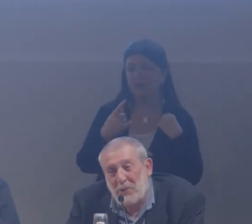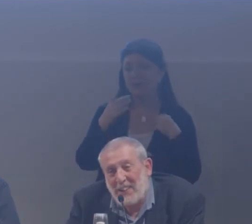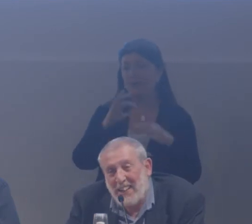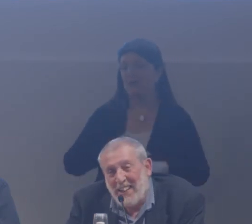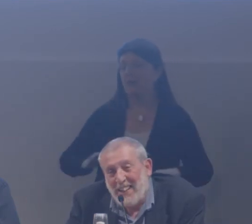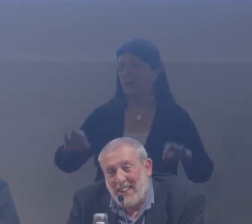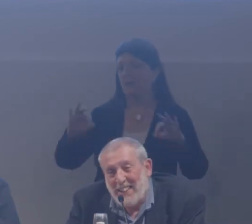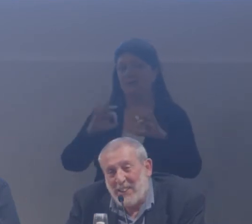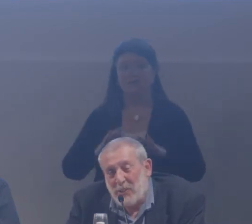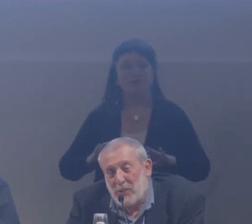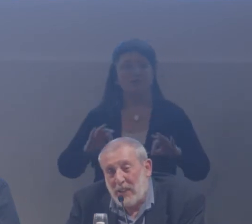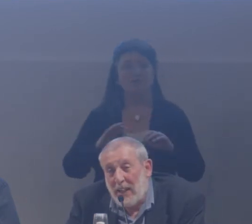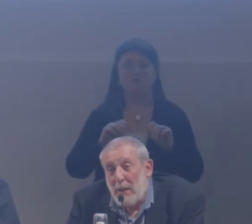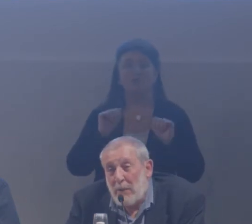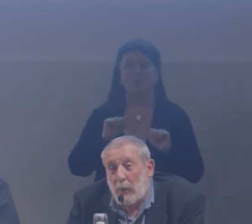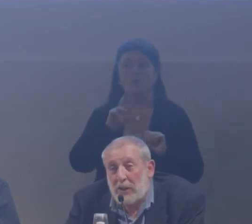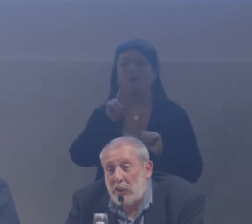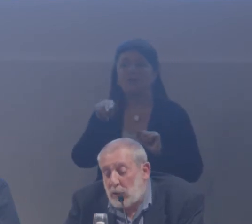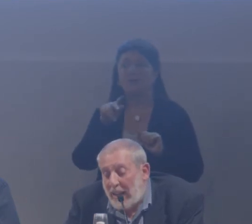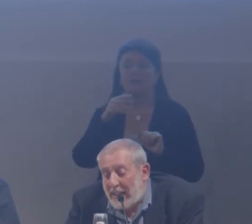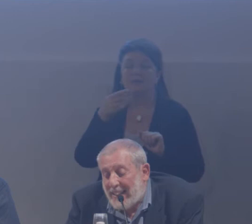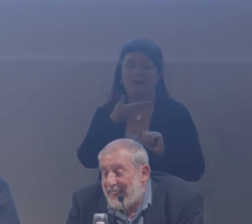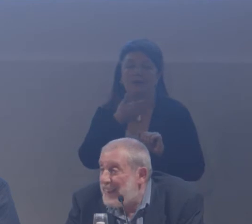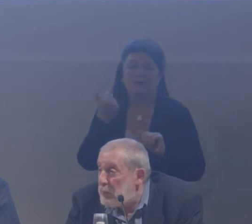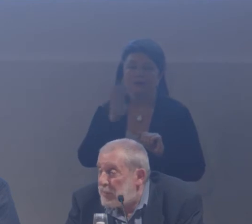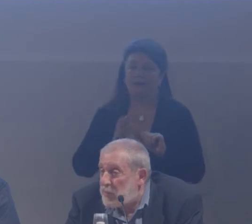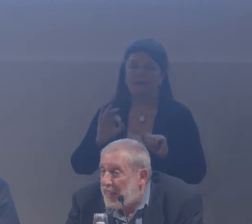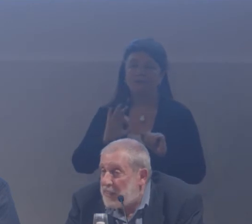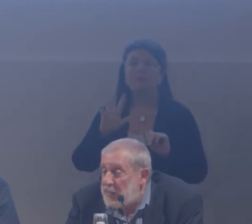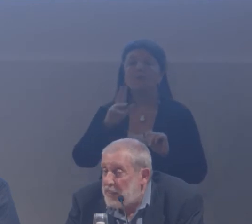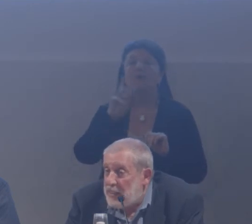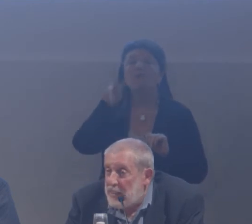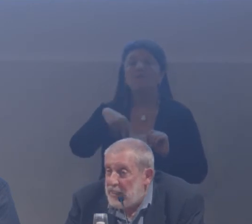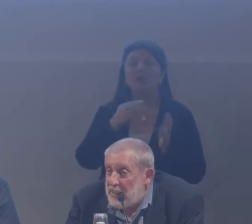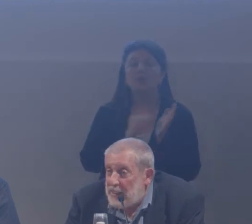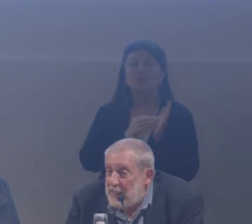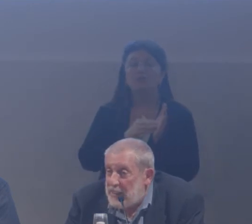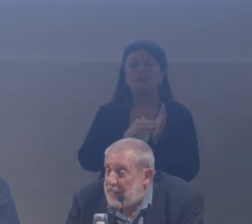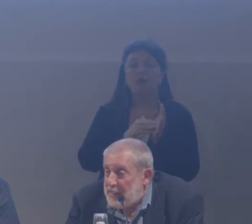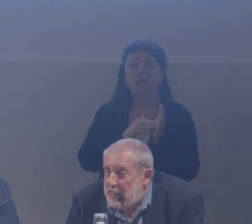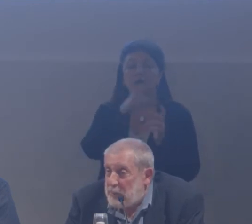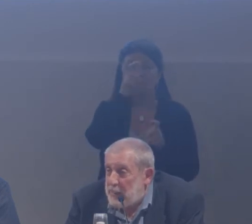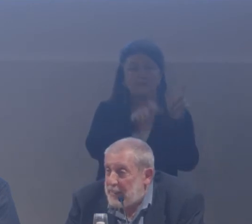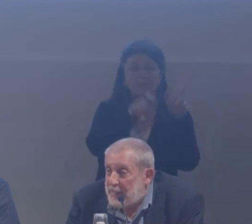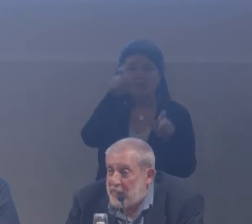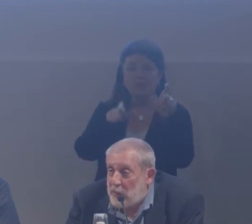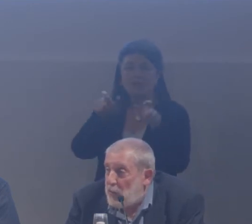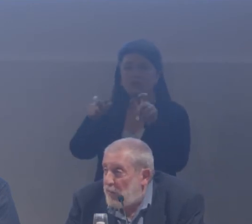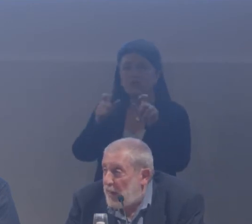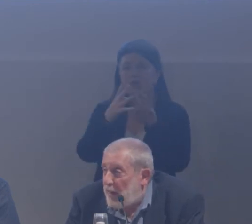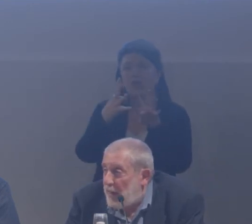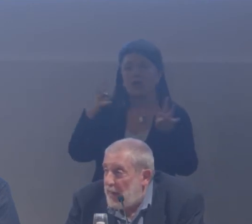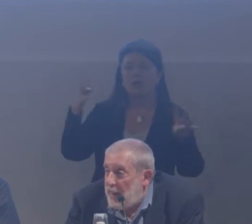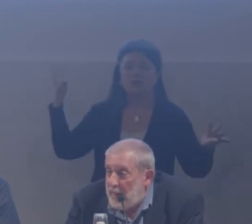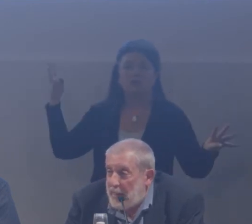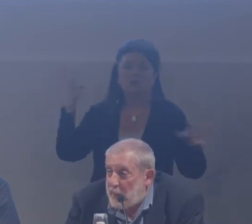e nessuno gli potrà dire nulla. Però c'è una galleria di personaggi incredibile: